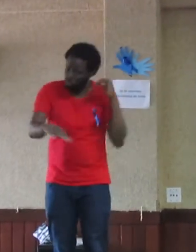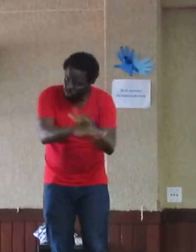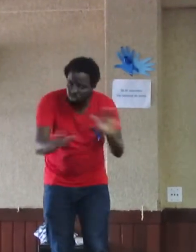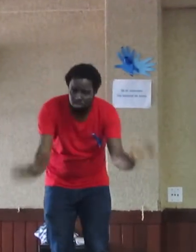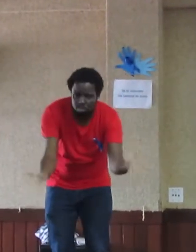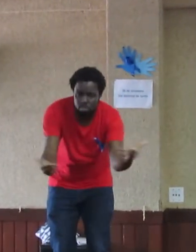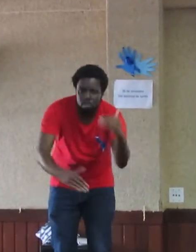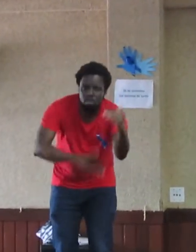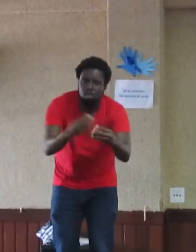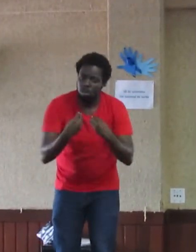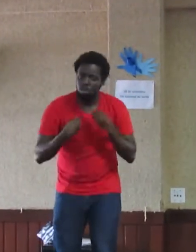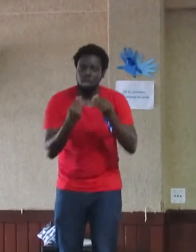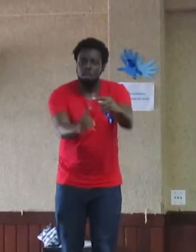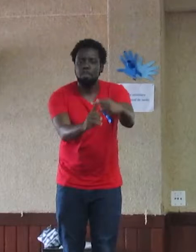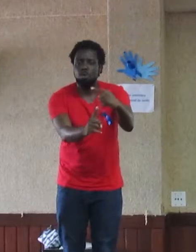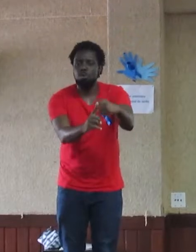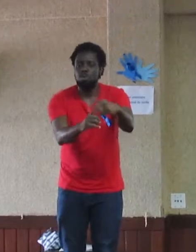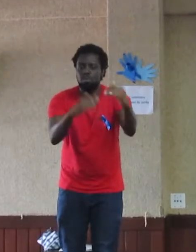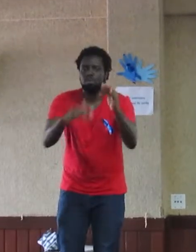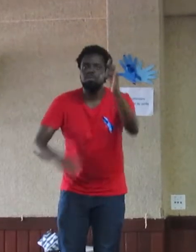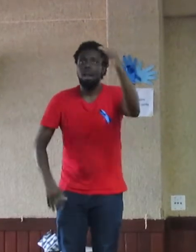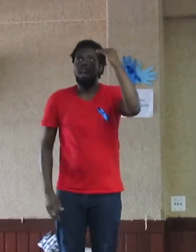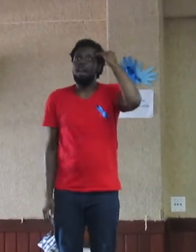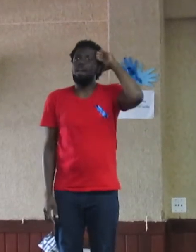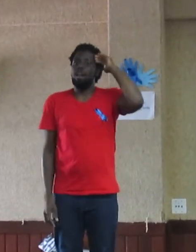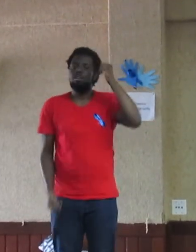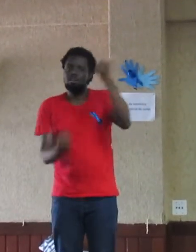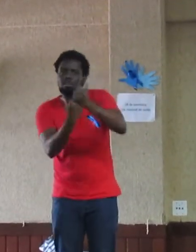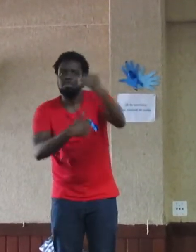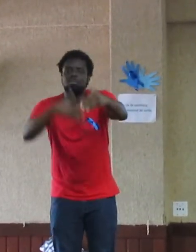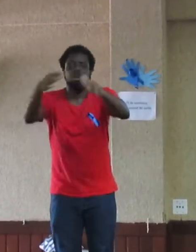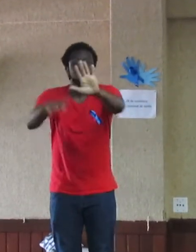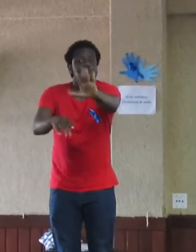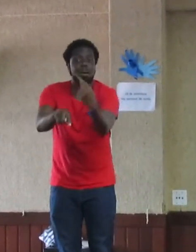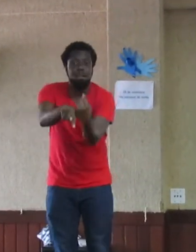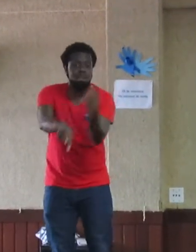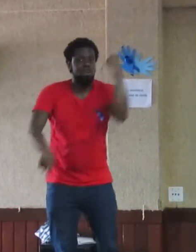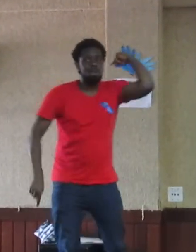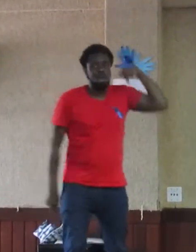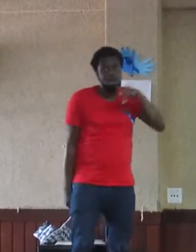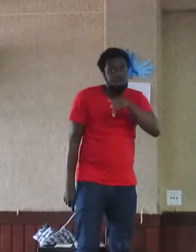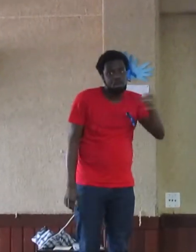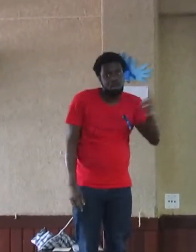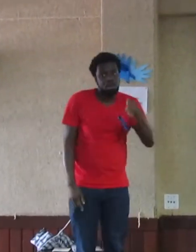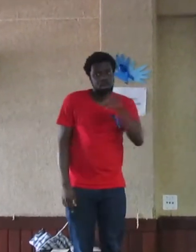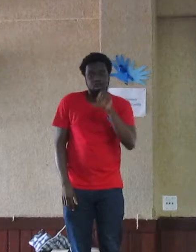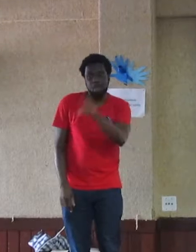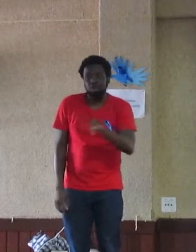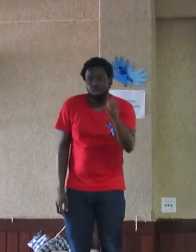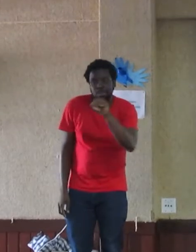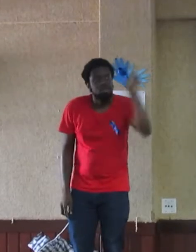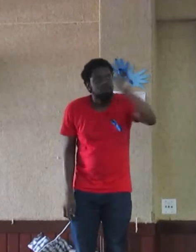a minha vida de lazer, a minha vida profissional e pessoal normal, como qualquer outra. E muitas pessoas não têm esse total